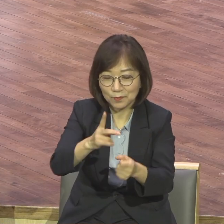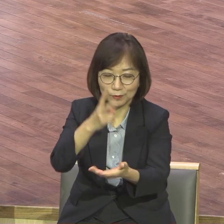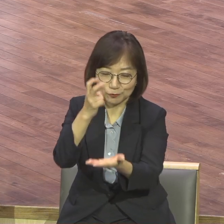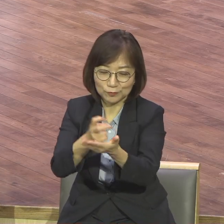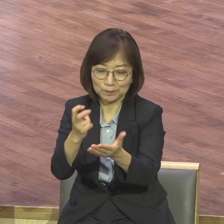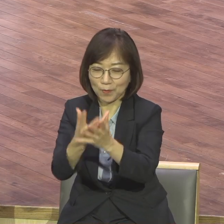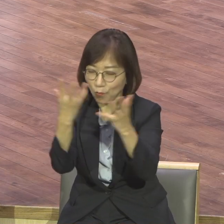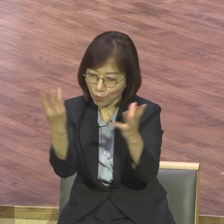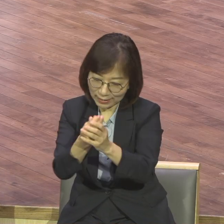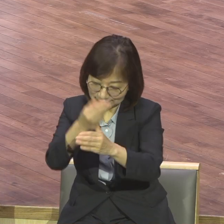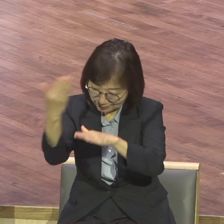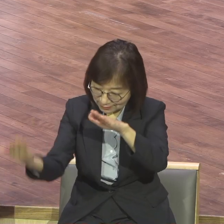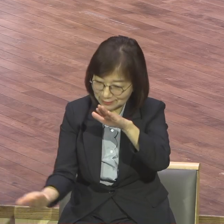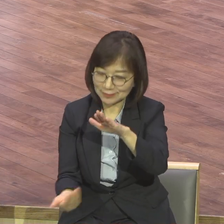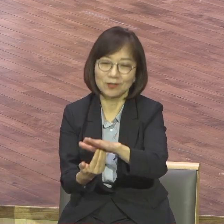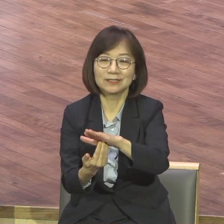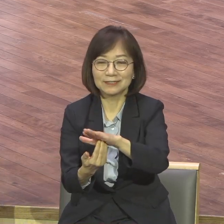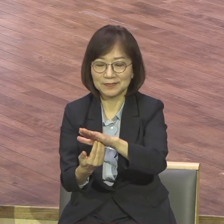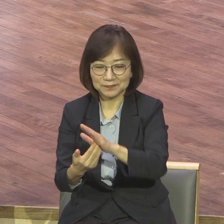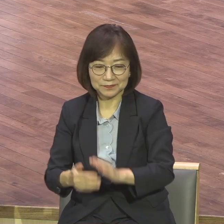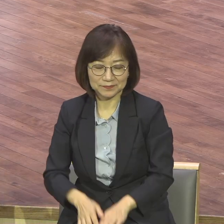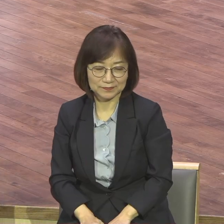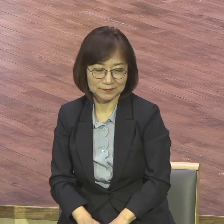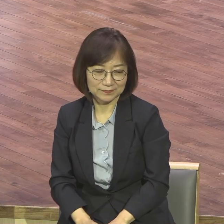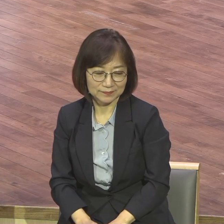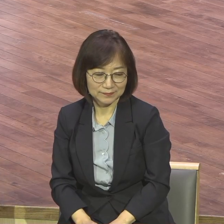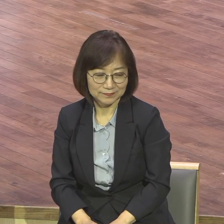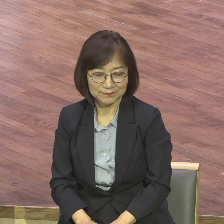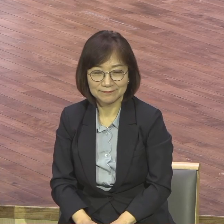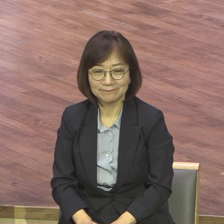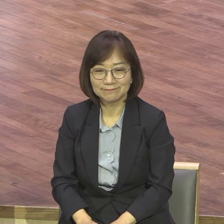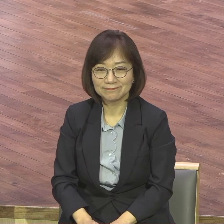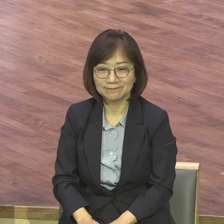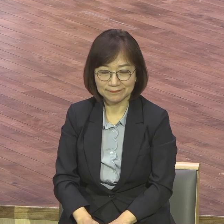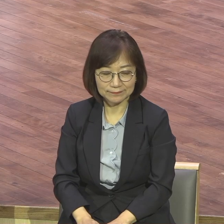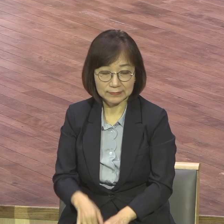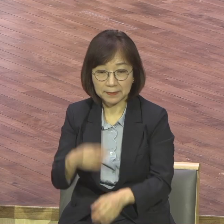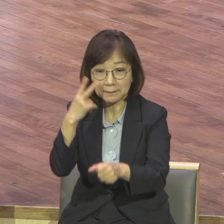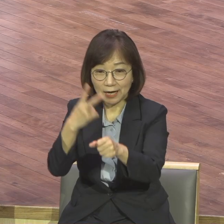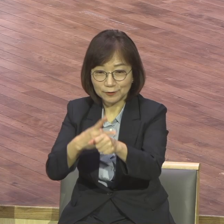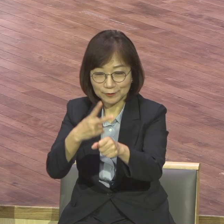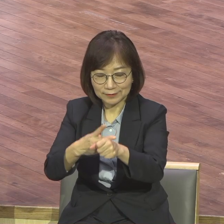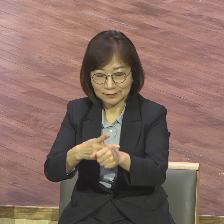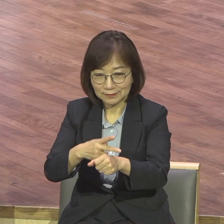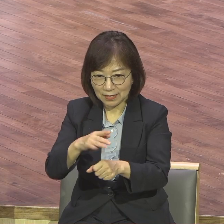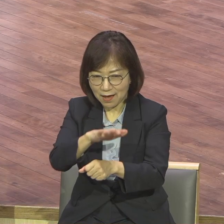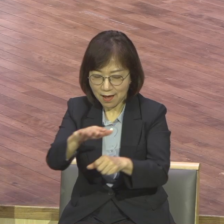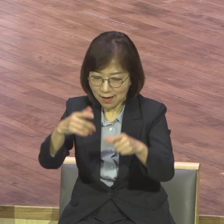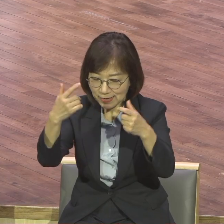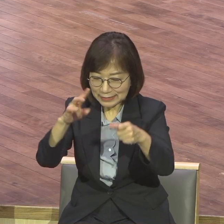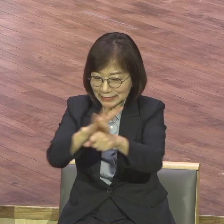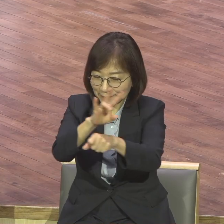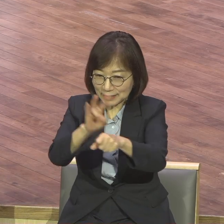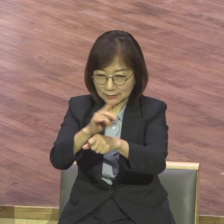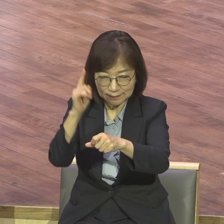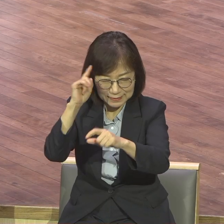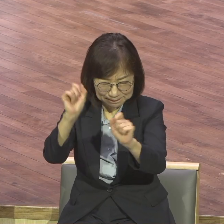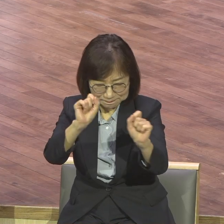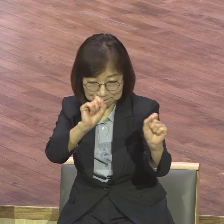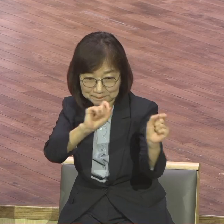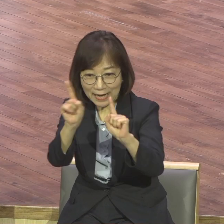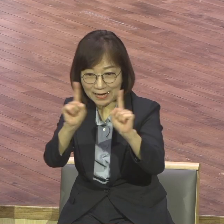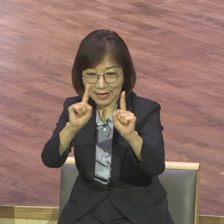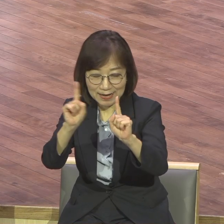완성이니라. 자, 바울은 우리가 24시 깨어있는 삶을 사는 데 있어서 가지고 있어야